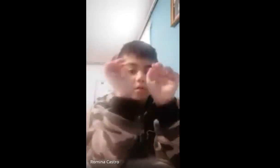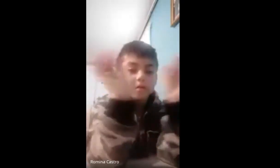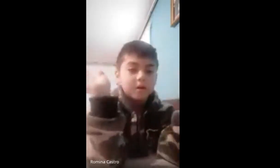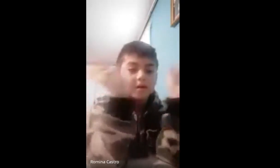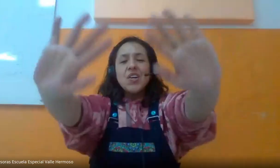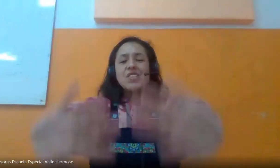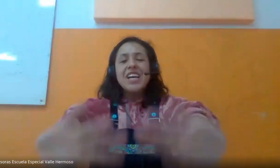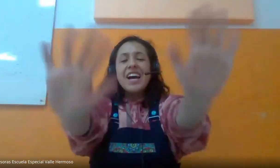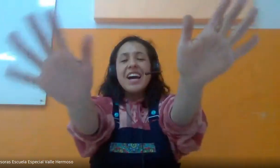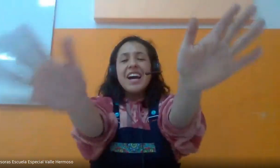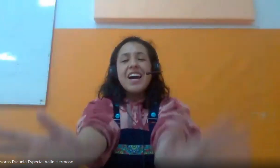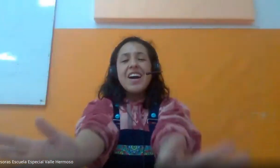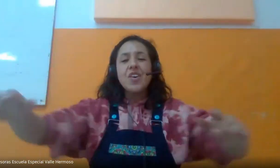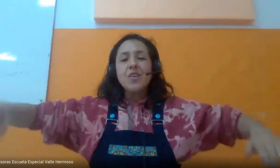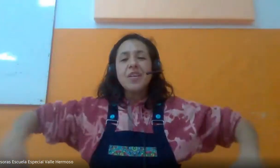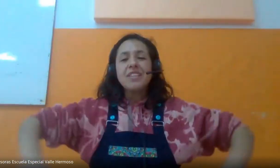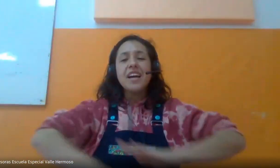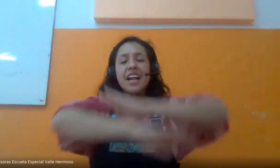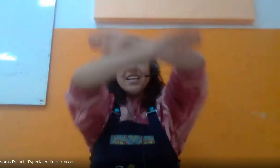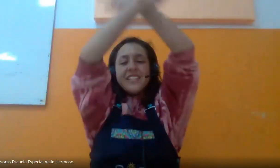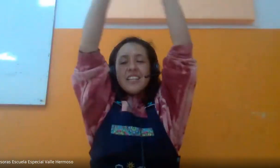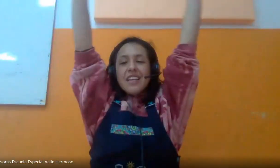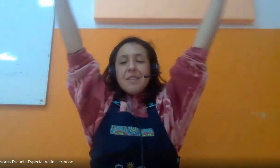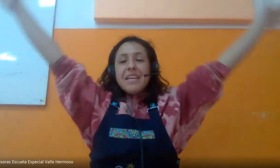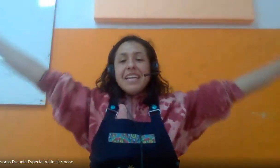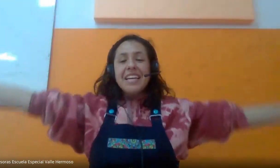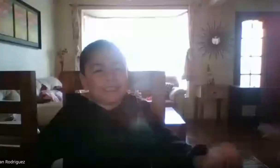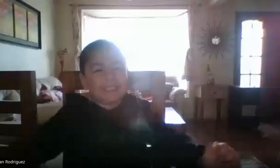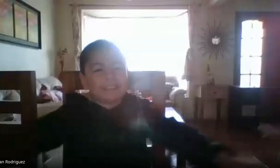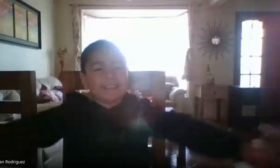Chao. Chao. Nuestra clase termina así.